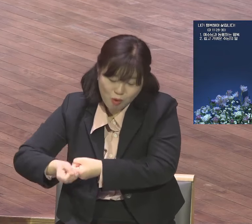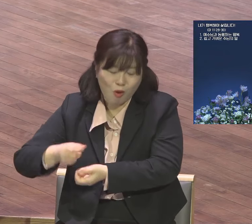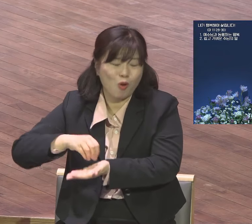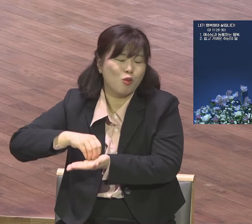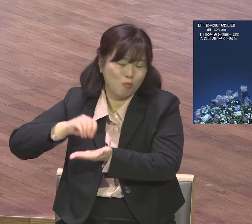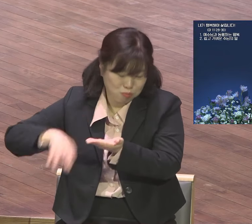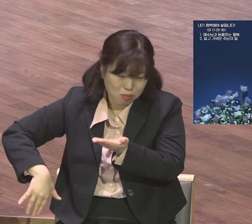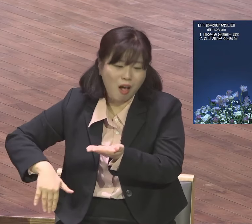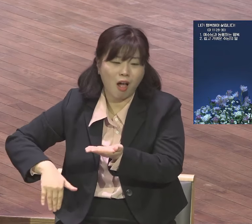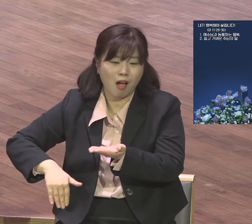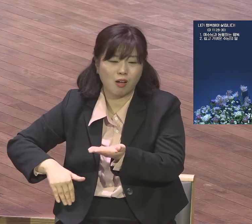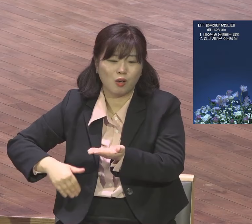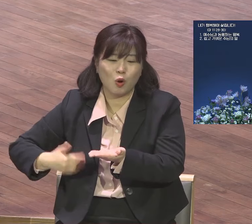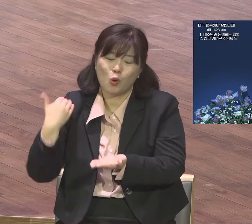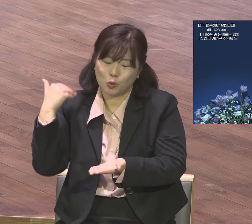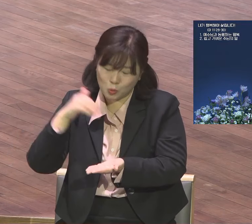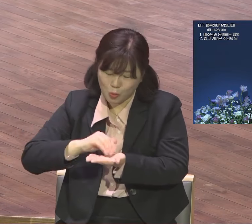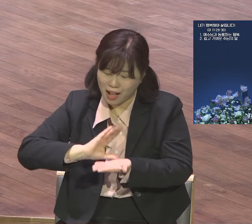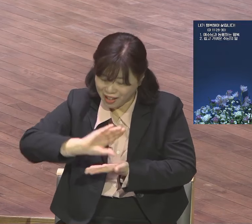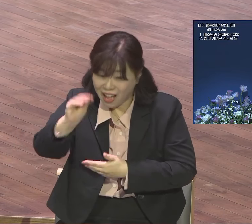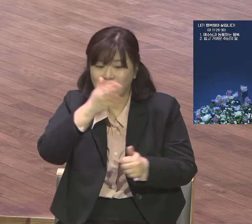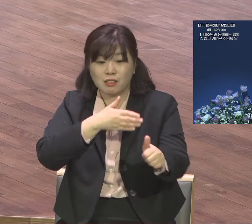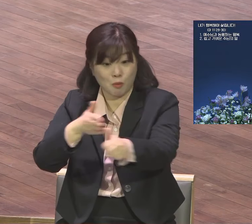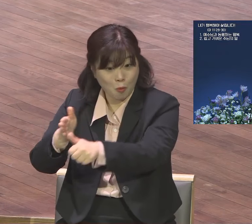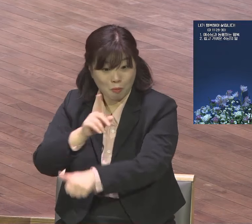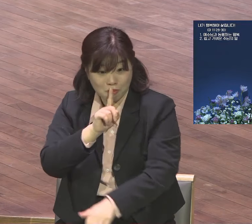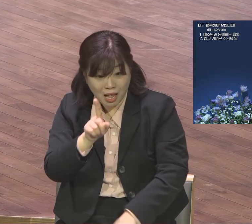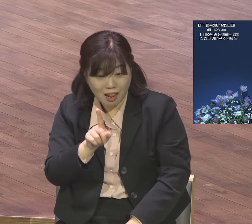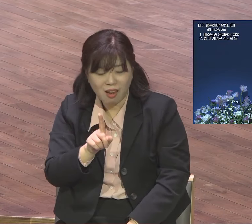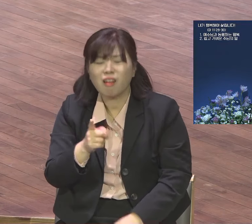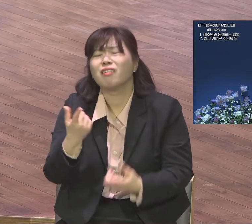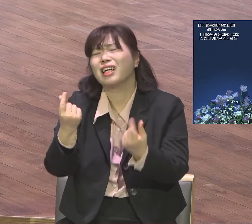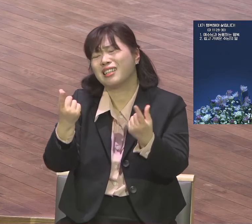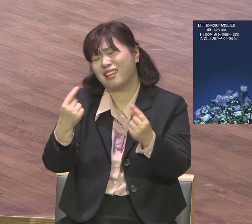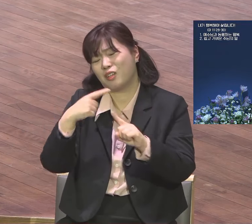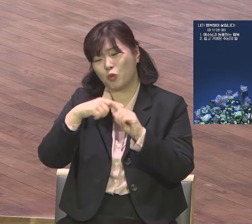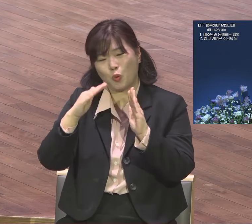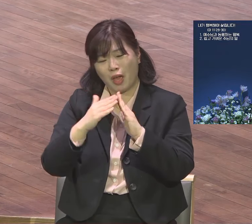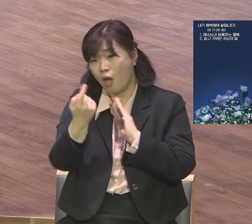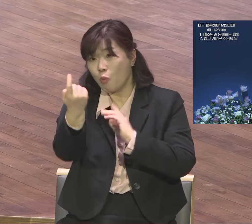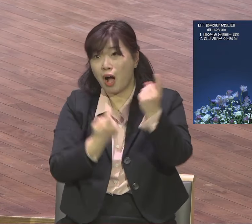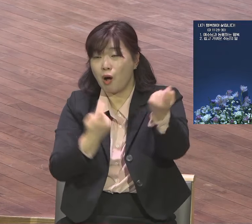교회 오셨다가 혹시 마음의 짐을 다시 지고 가지는 않으십니까?